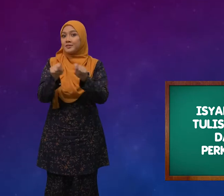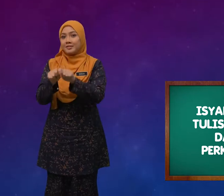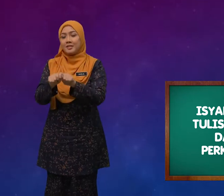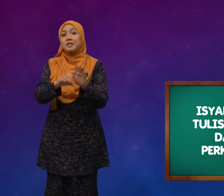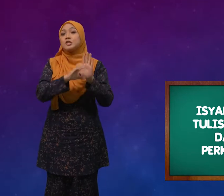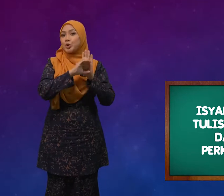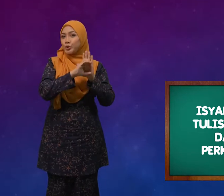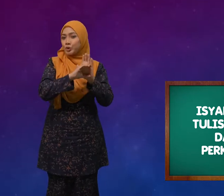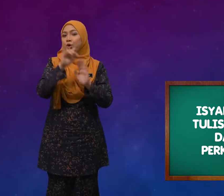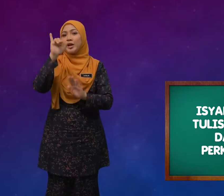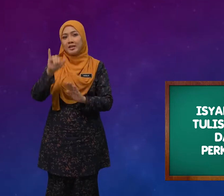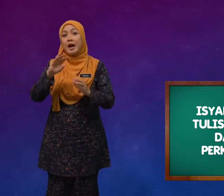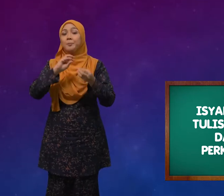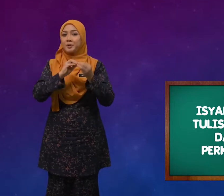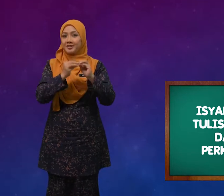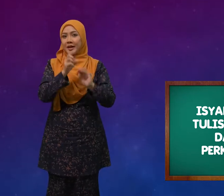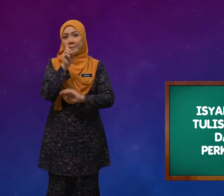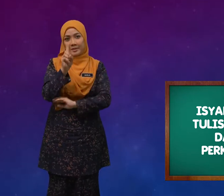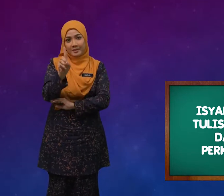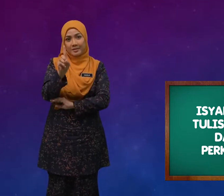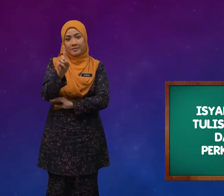Seperti contoh yang pertama,